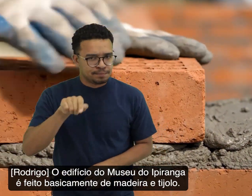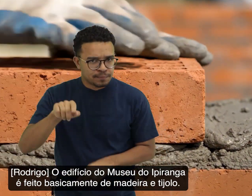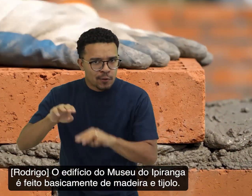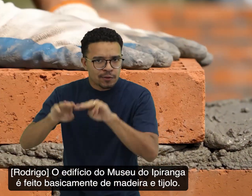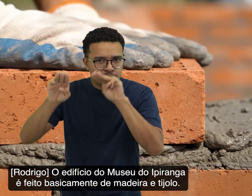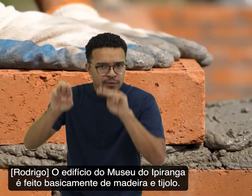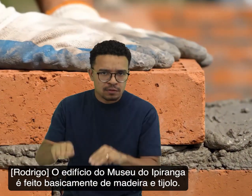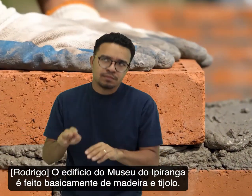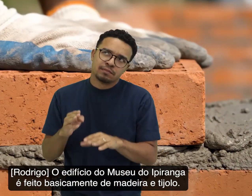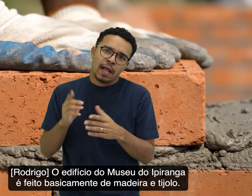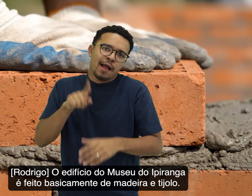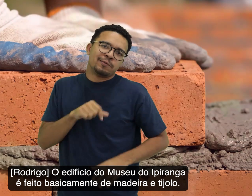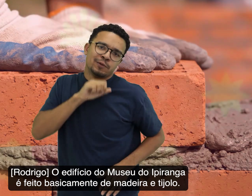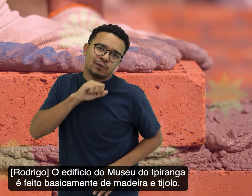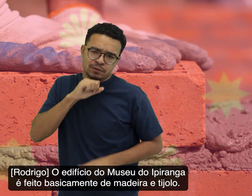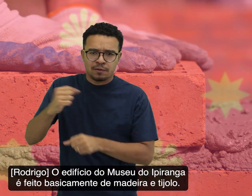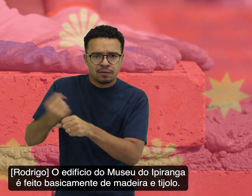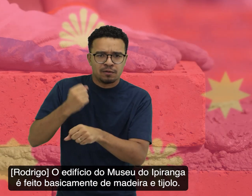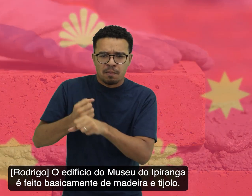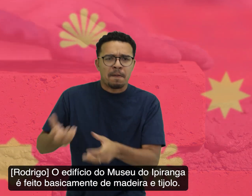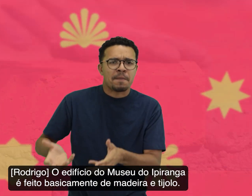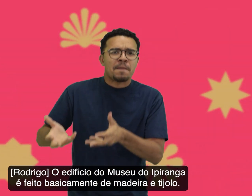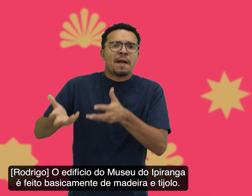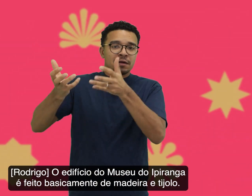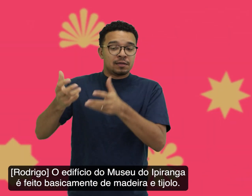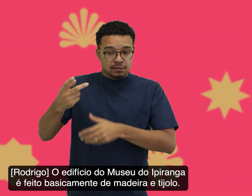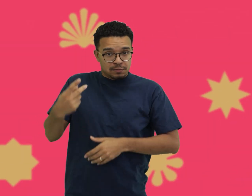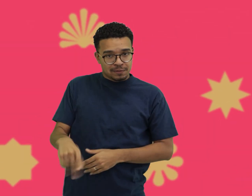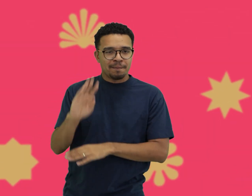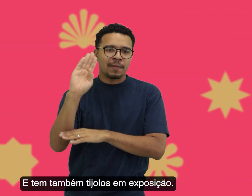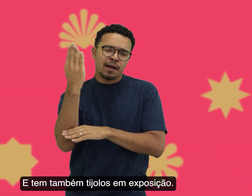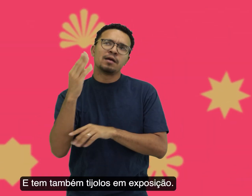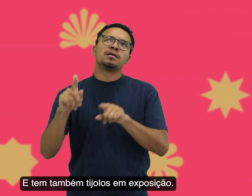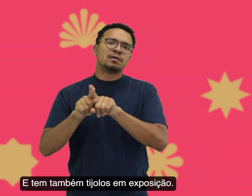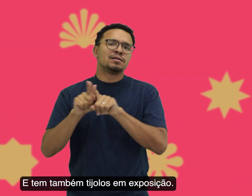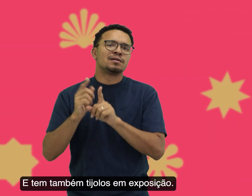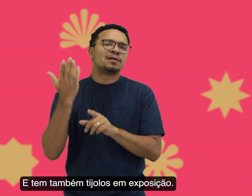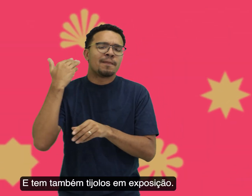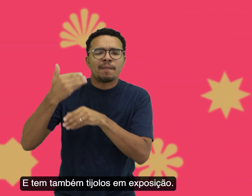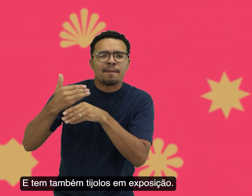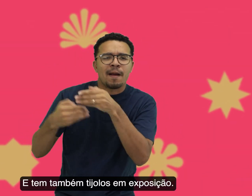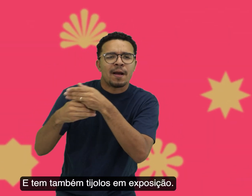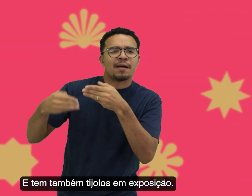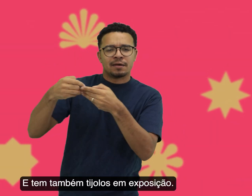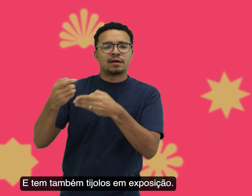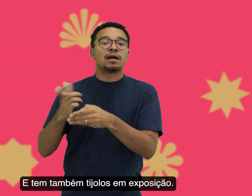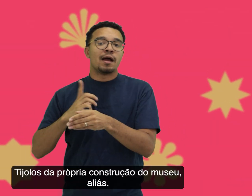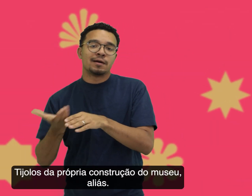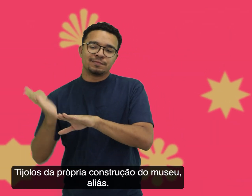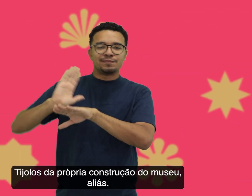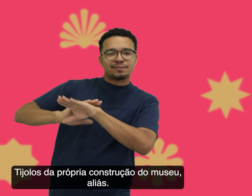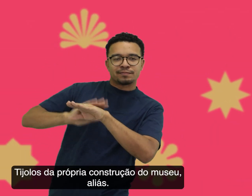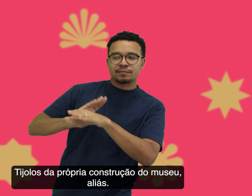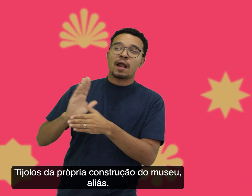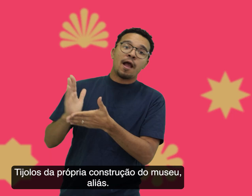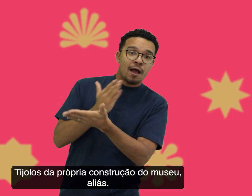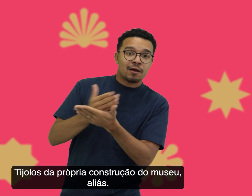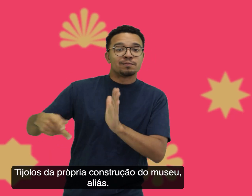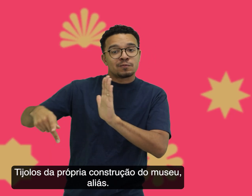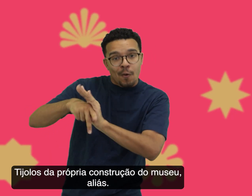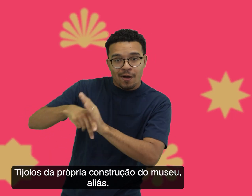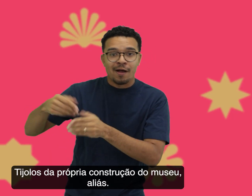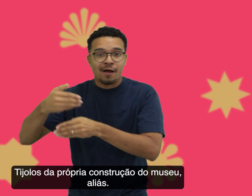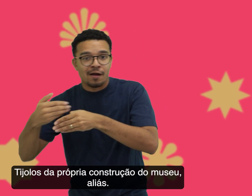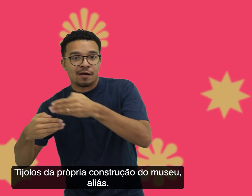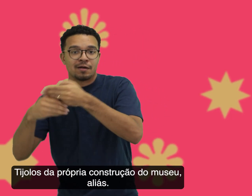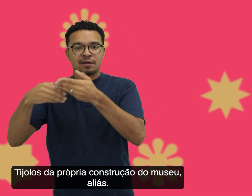O edifício do Museu do Ipiranga é feito basicamente de madeira e tijolo. E tem também tijolos em exposição, tijolos da